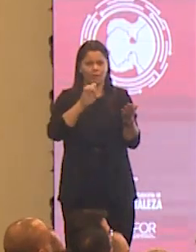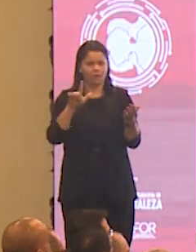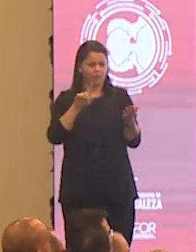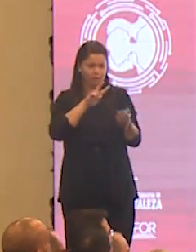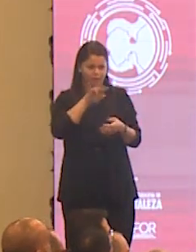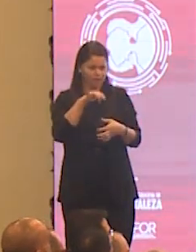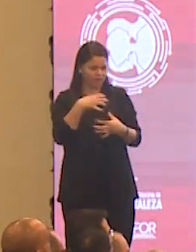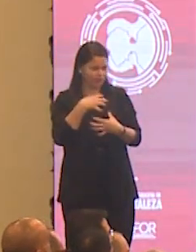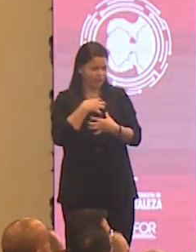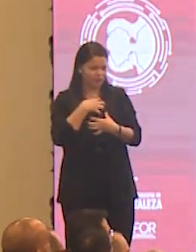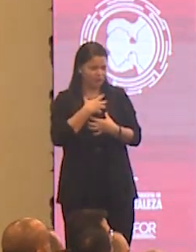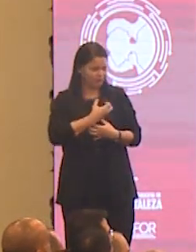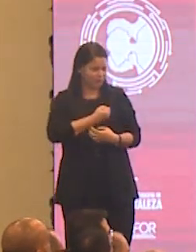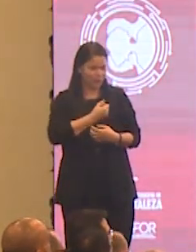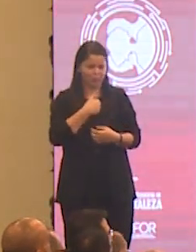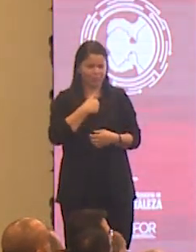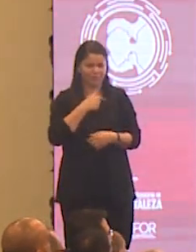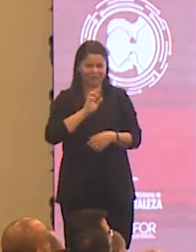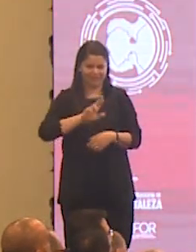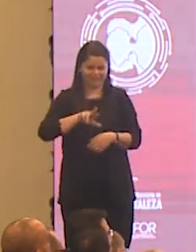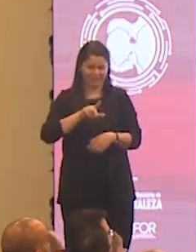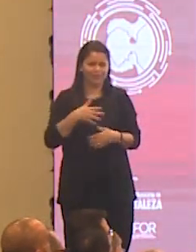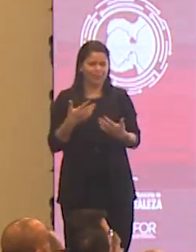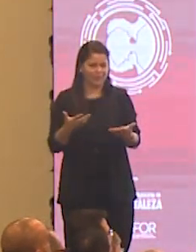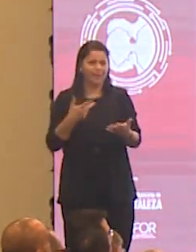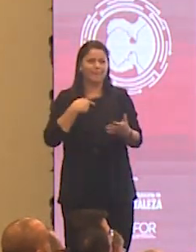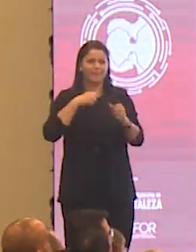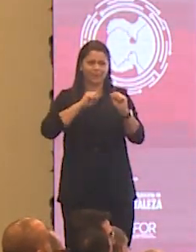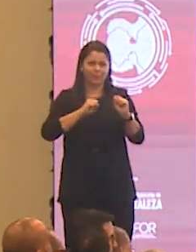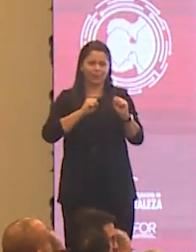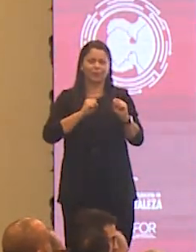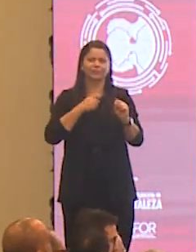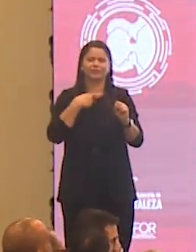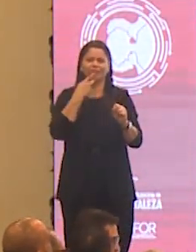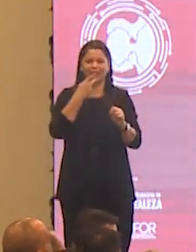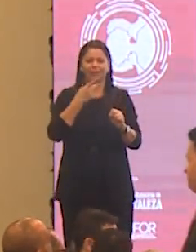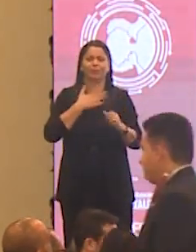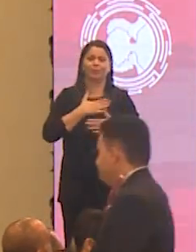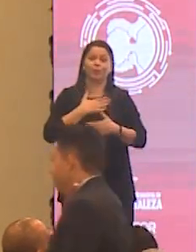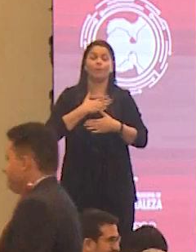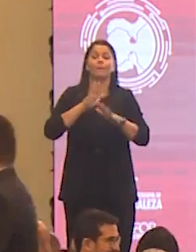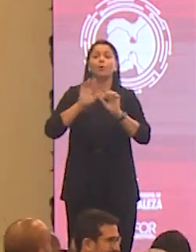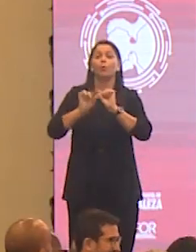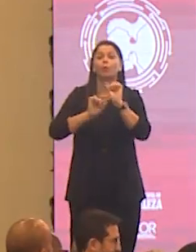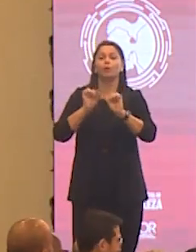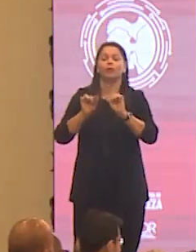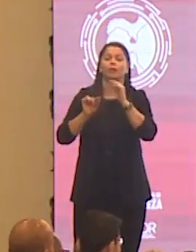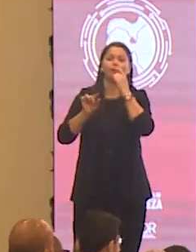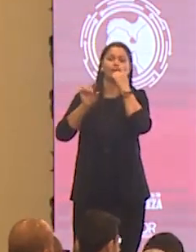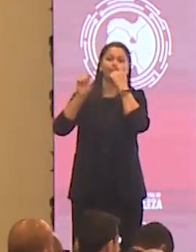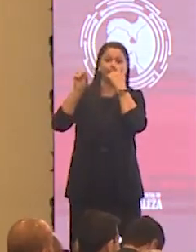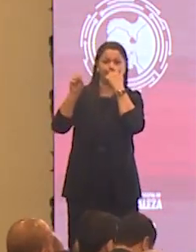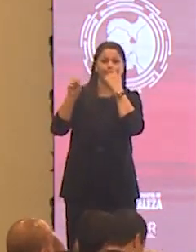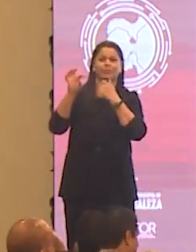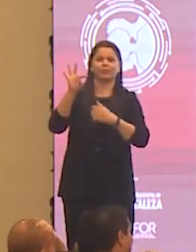comigo, até porque ele vai falar depois de mim, ele pode me rebater e eu vou ficar em desvantagem. Mas o STJ